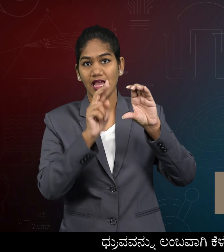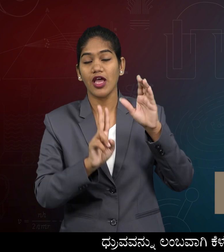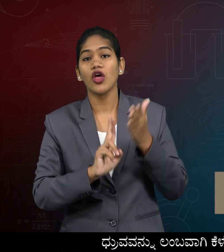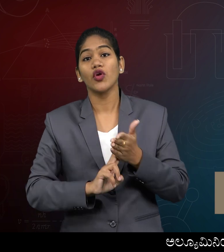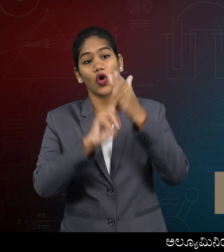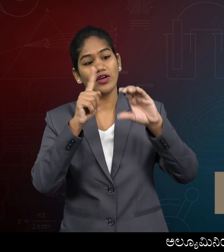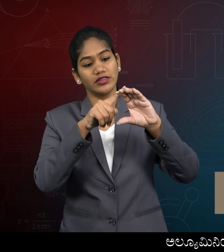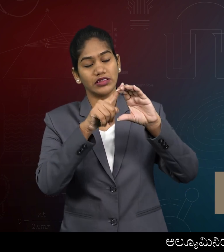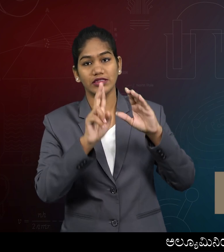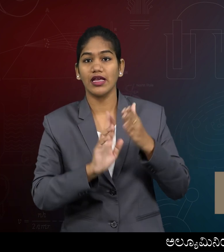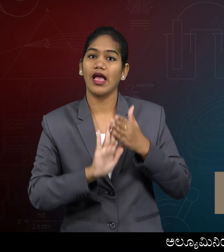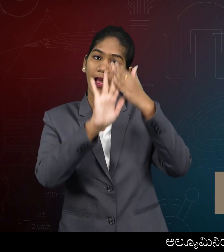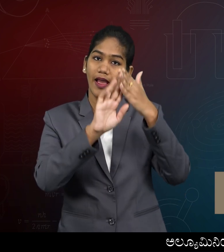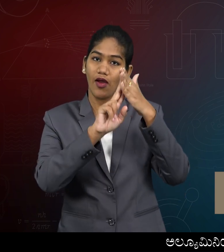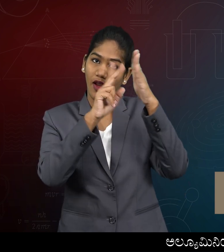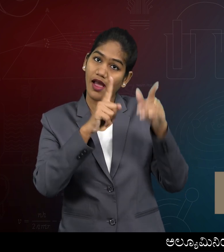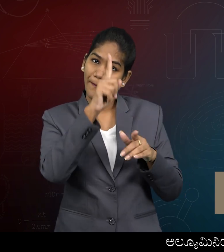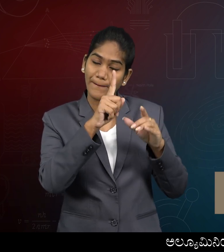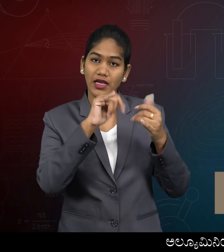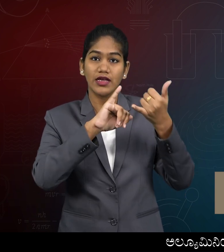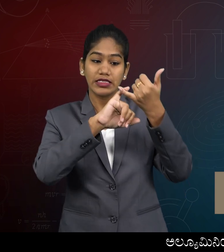ಧ್ರುವವನ್ನು ಲಂಬವಾಗಿ ಅಲ್ಯೂಮಿನಿಯಂ ರಾಡ್ನ ಮೇಲೆ ಇರಿಸಿ.